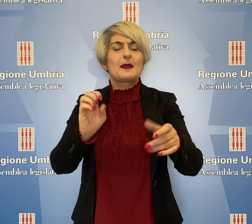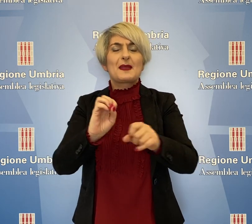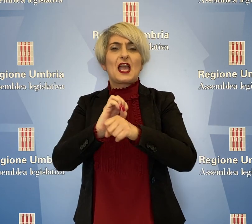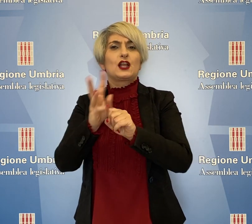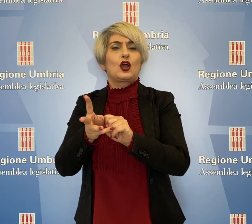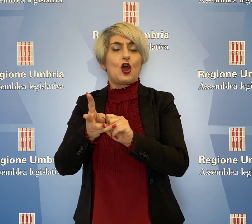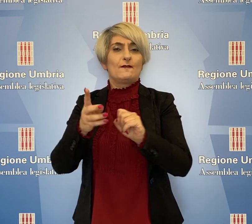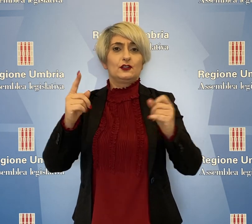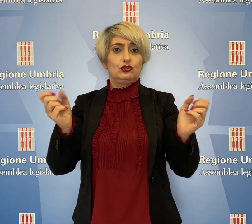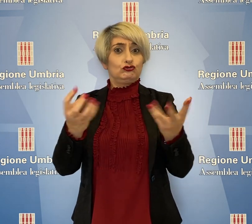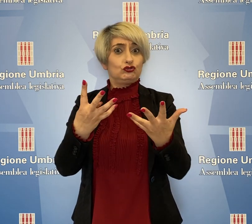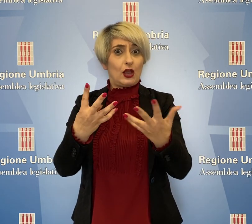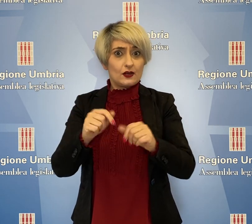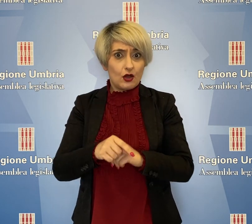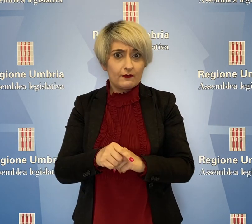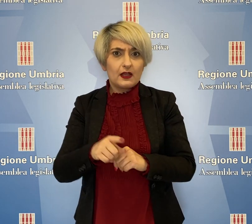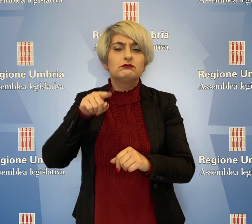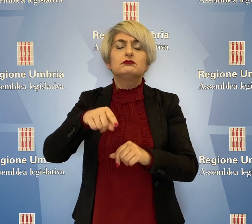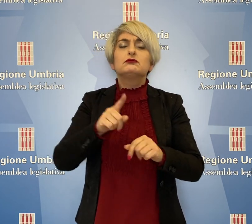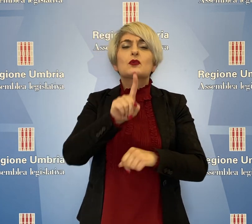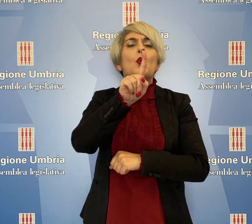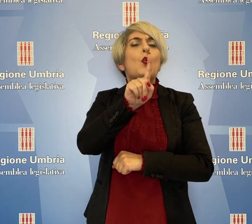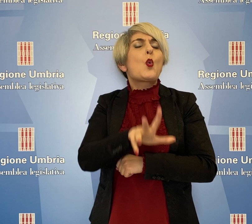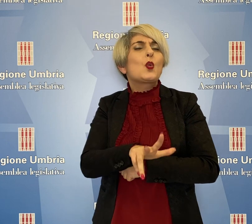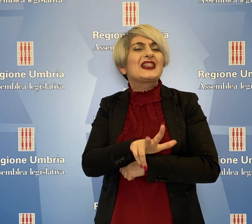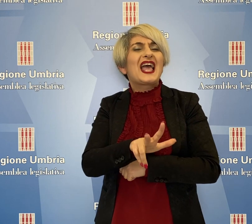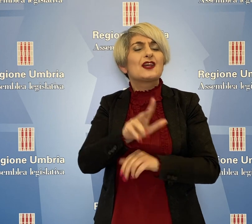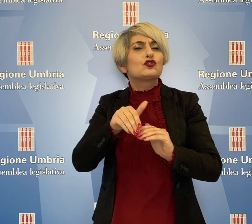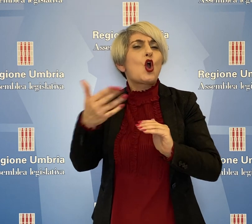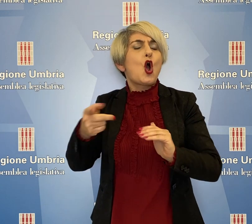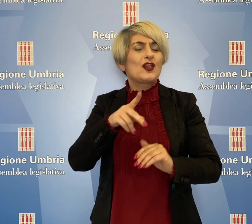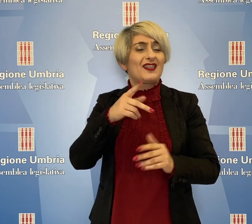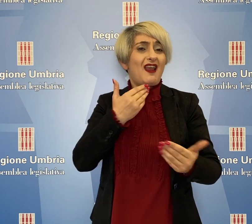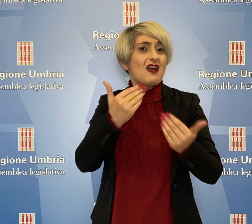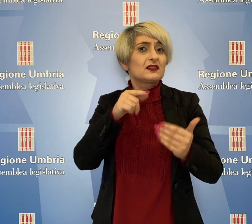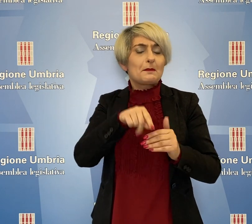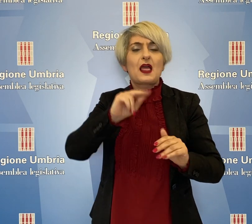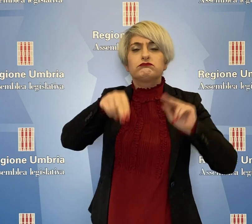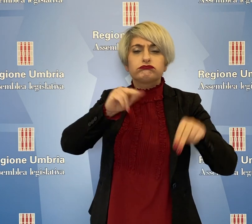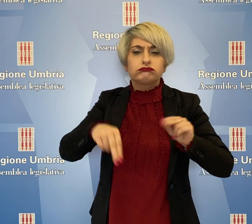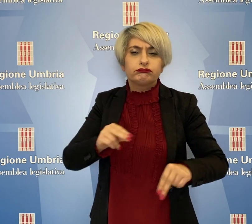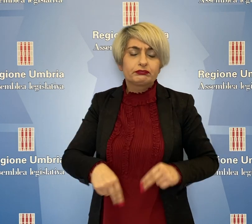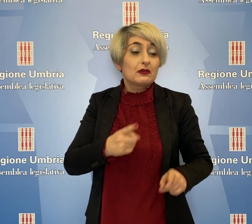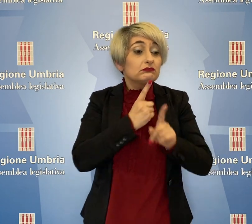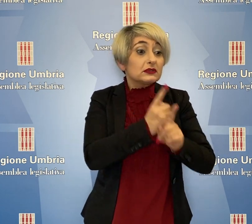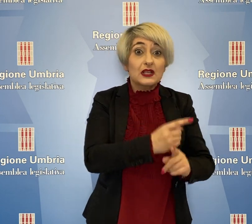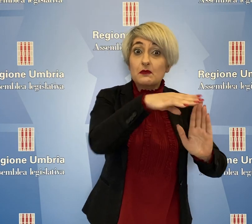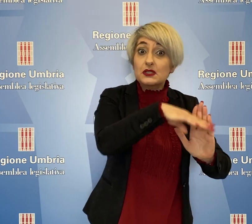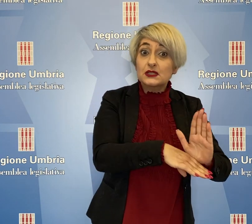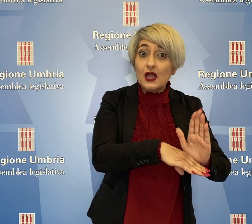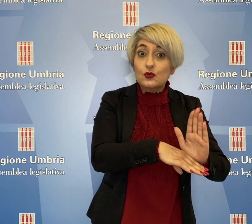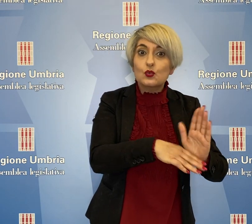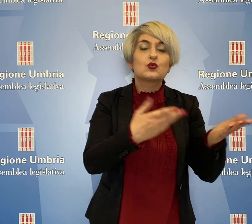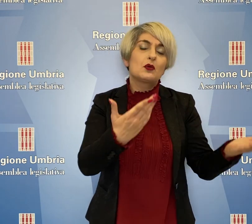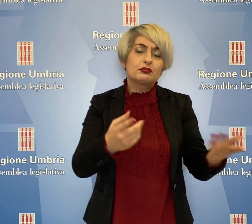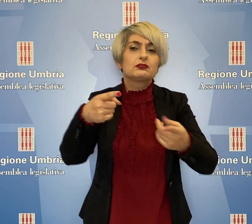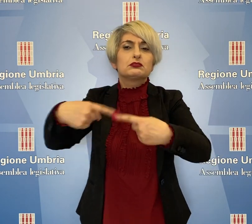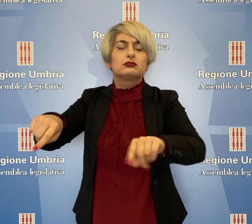19 essendo stata sottoscritta da più di un terzo dei componenti dell'assemblea a norma dello statuto l'istituzione della commissione di inchiesta